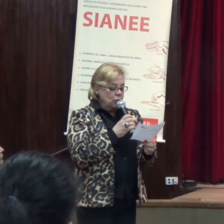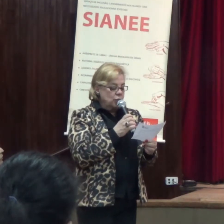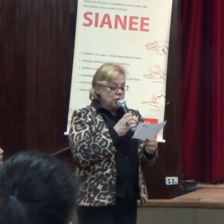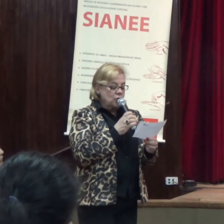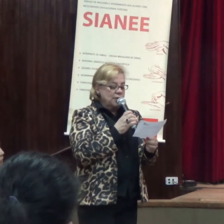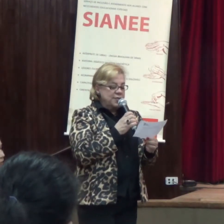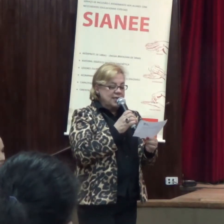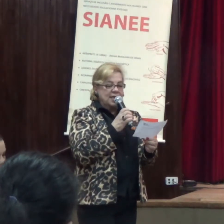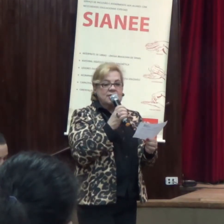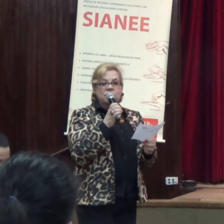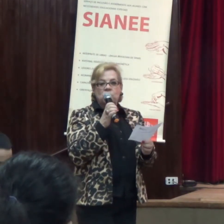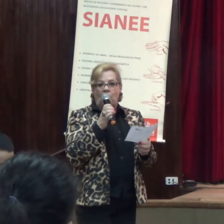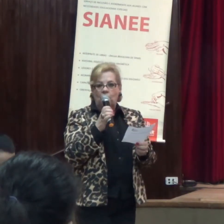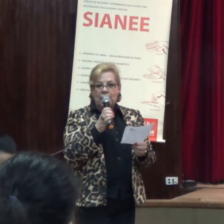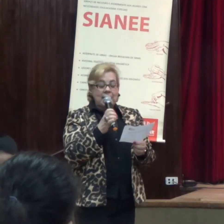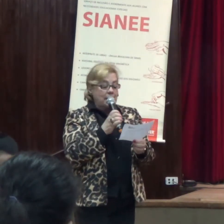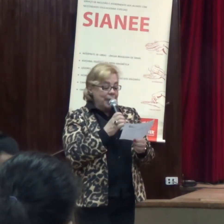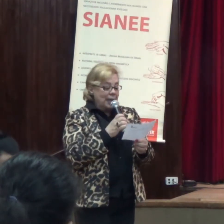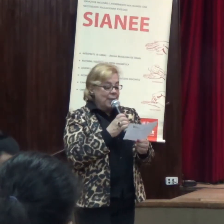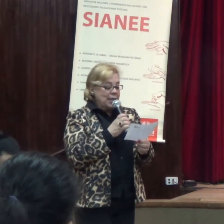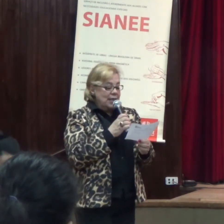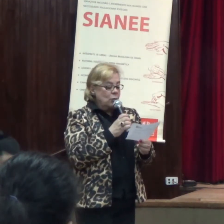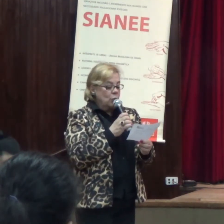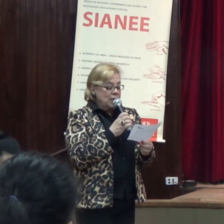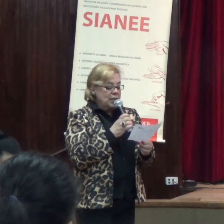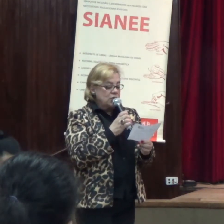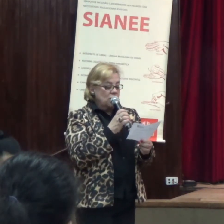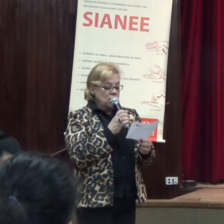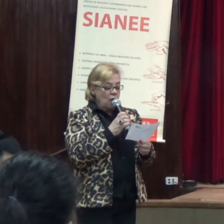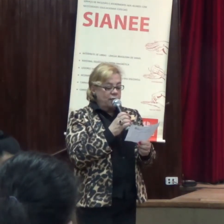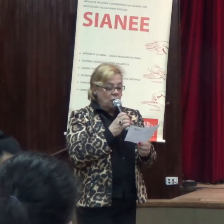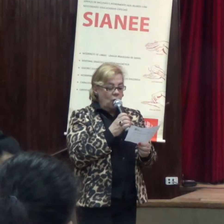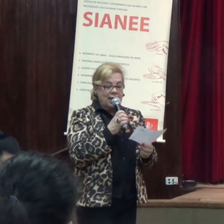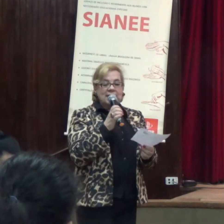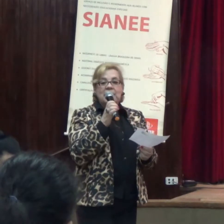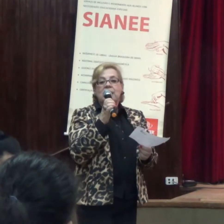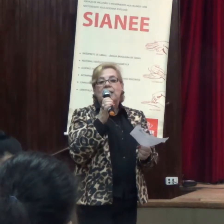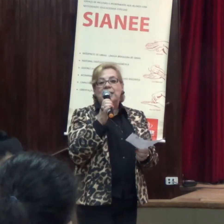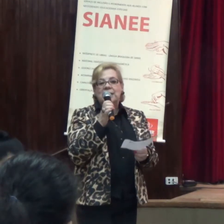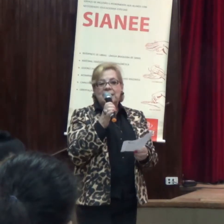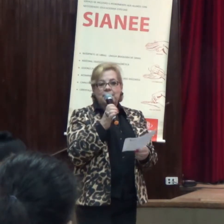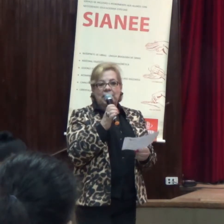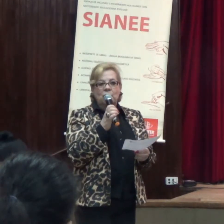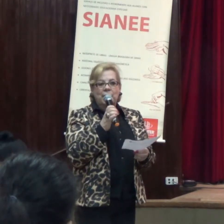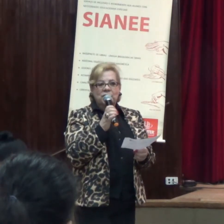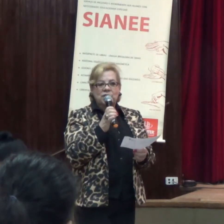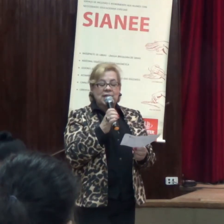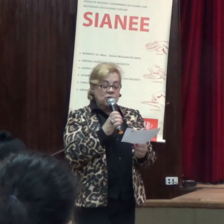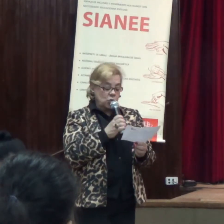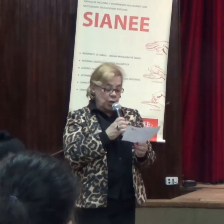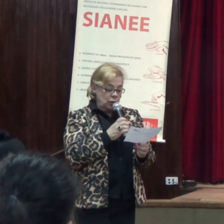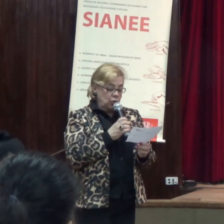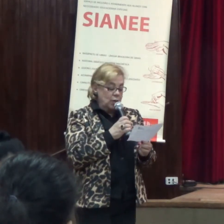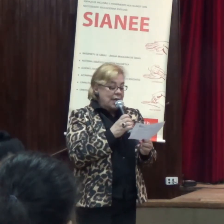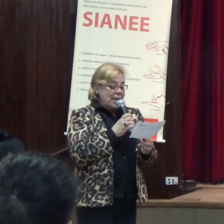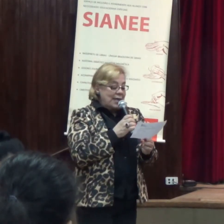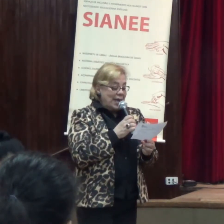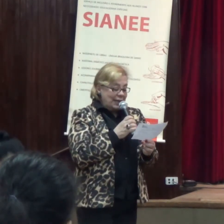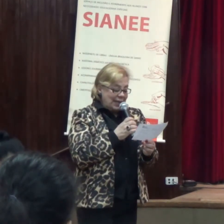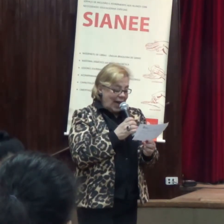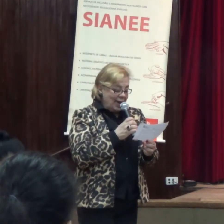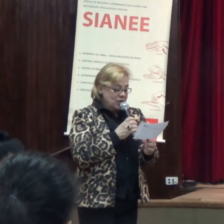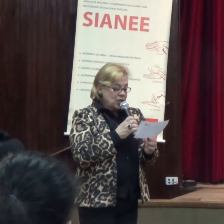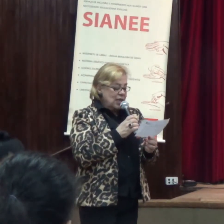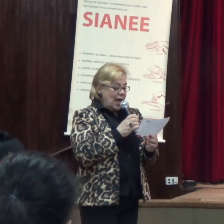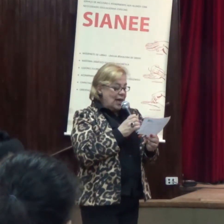de alunos com deficiência visual. Pela manhã, com início às 9 horas, credenciamento a partir das 8. E